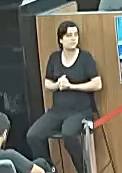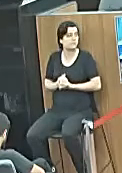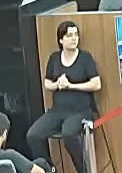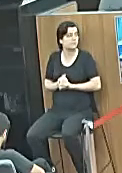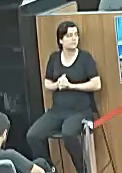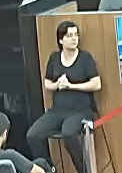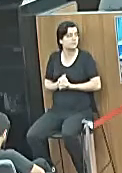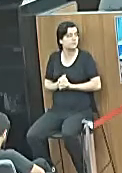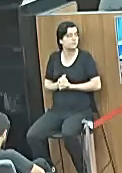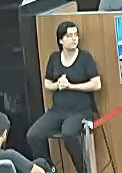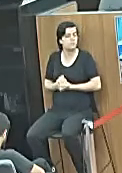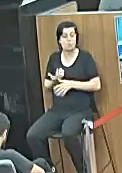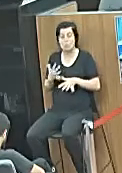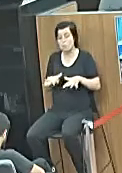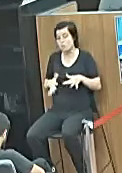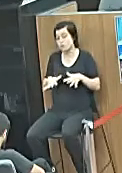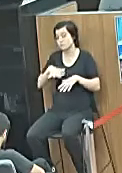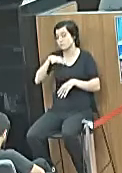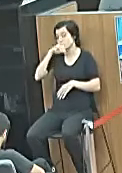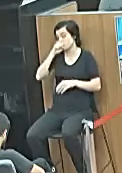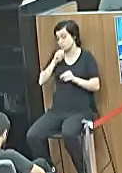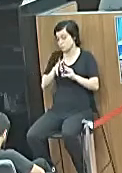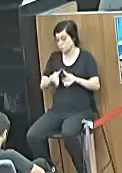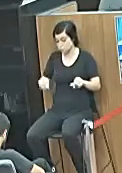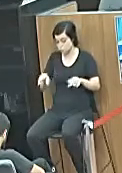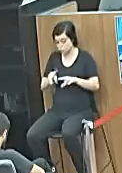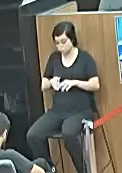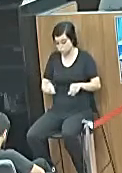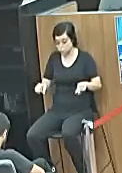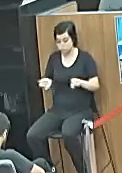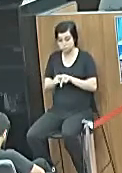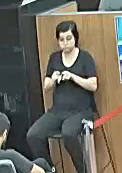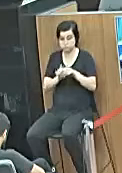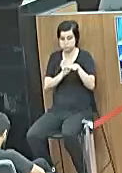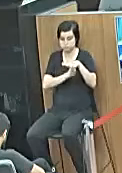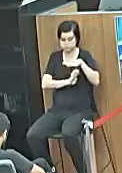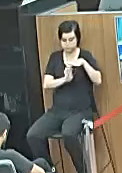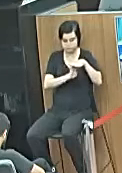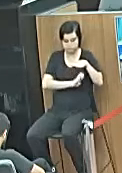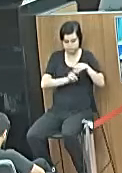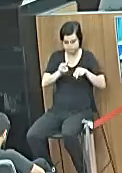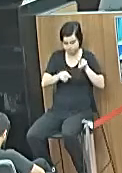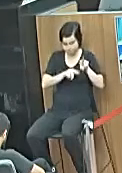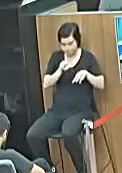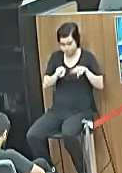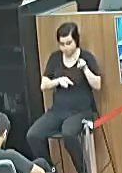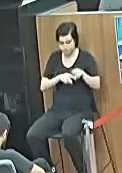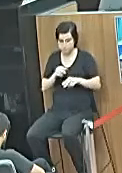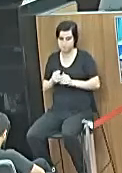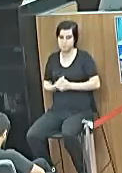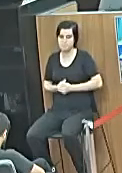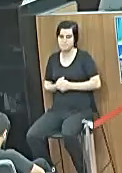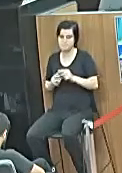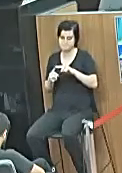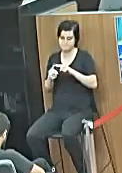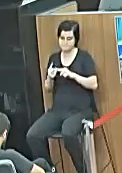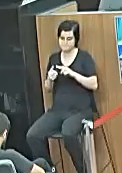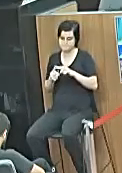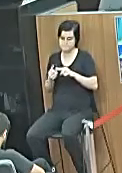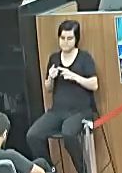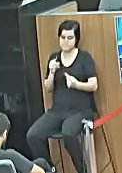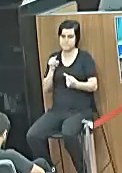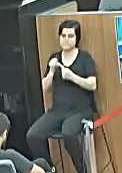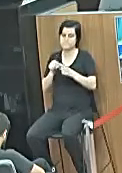qualidade do ar do solo e dos efluentes líquidos industriais do programa 0 98 em duas ações com as seguintes